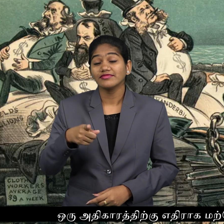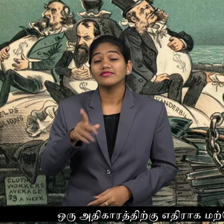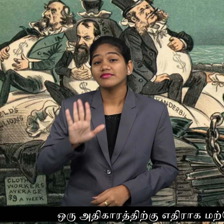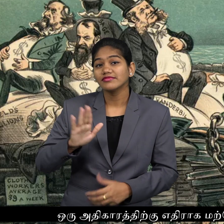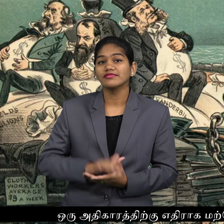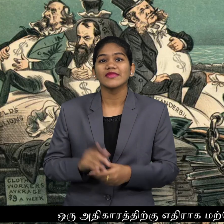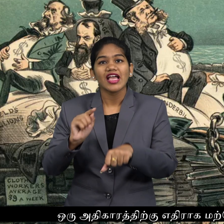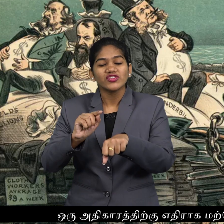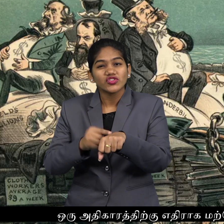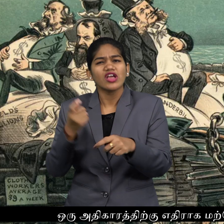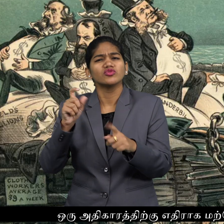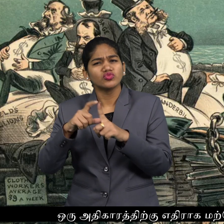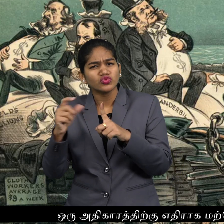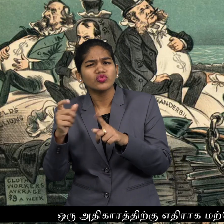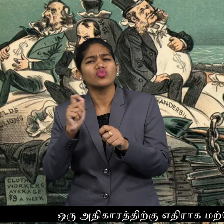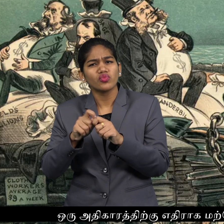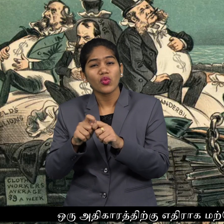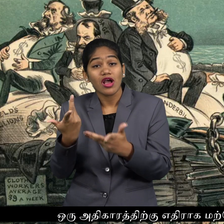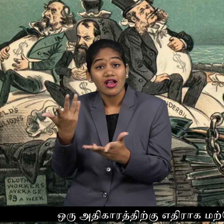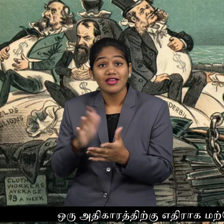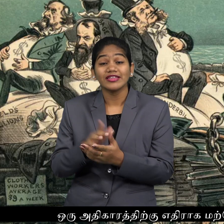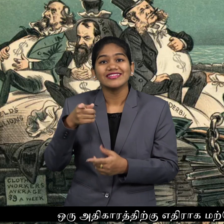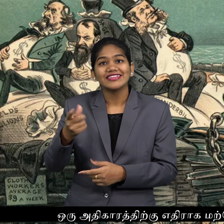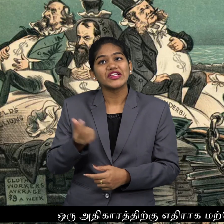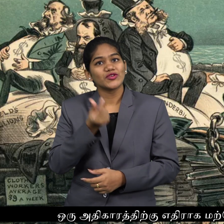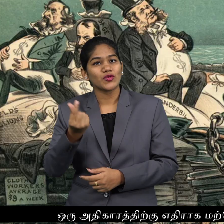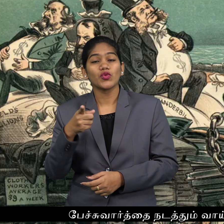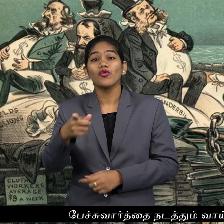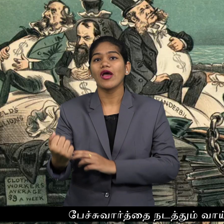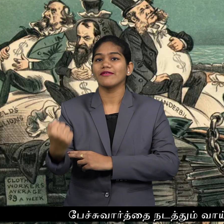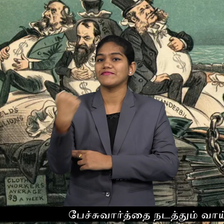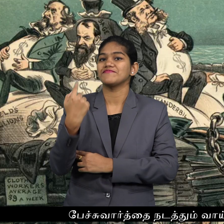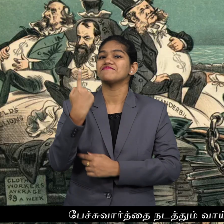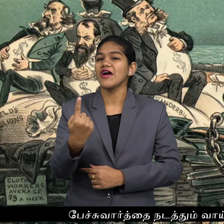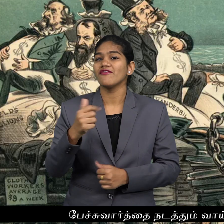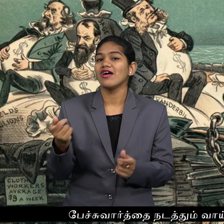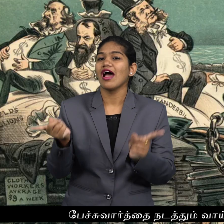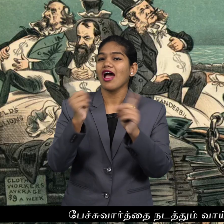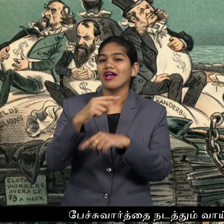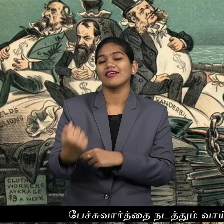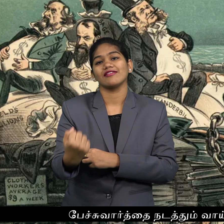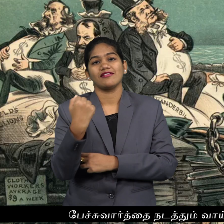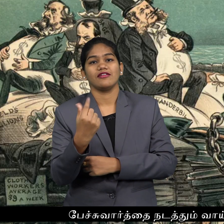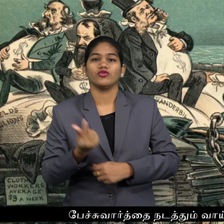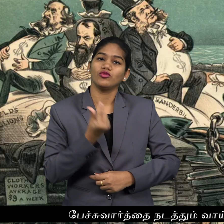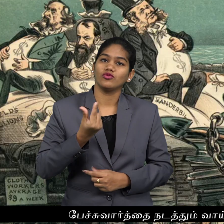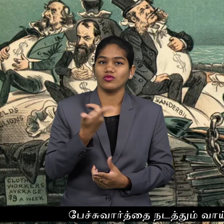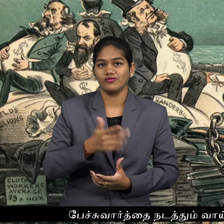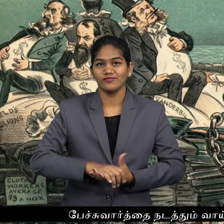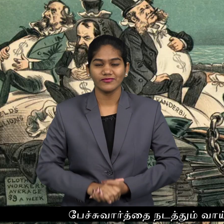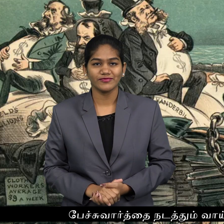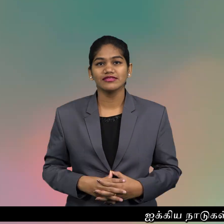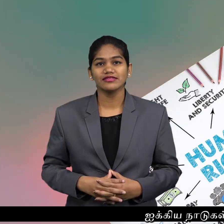ஒரு அதிகாரத்திற்கு எதிராக மற்றொரு அதிகாரத்தை பயன்படுத்தி பேச்சுவார்த்தை நடத்தும் வாய்ப்பும் அவர்களுக்கு